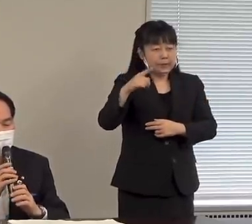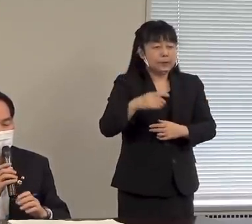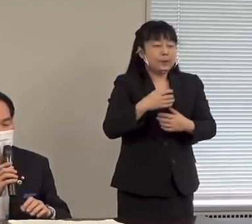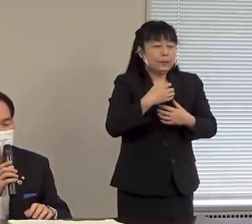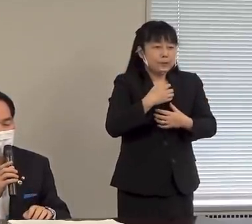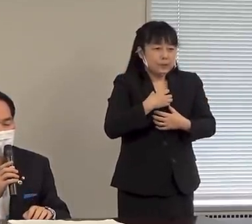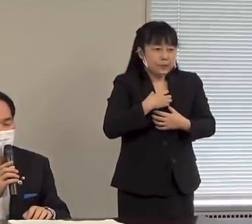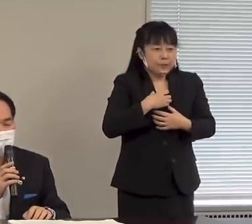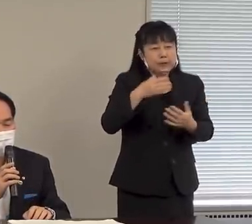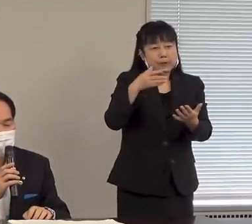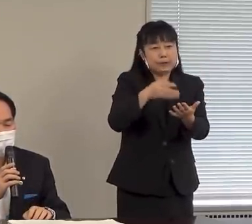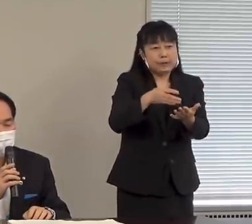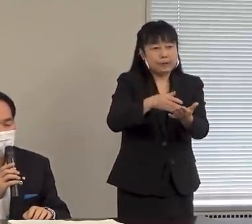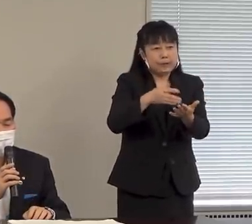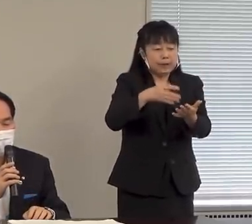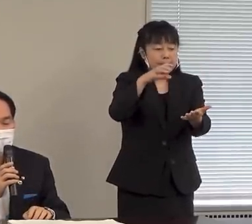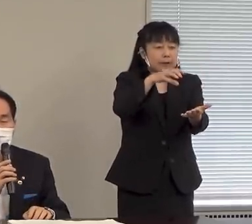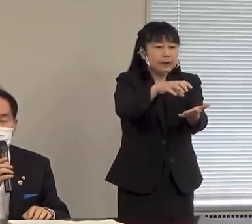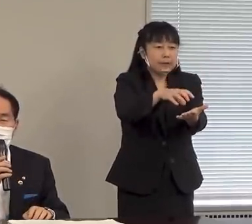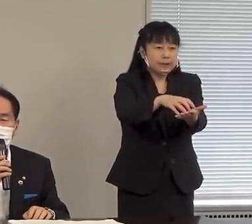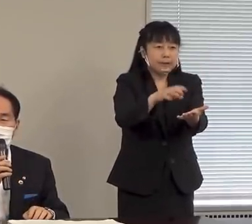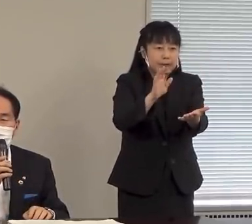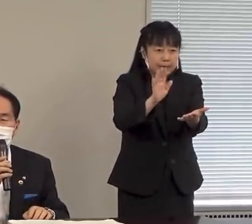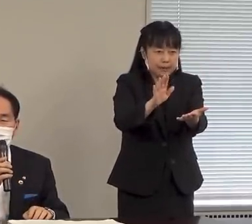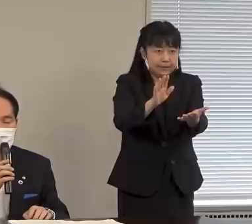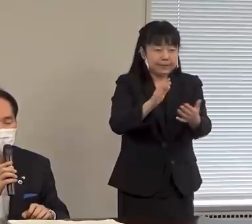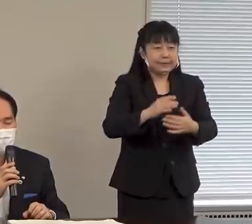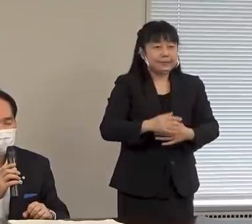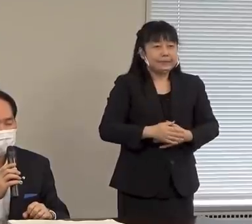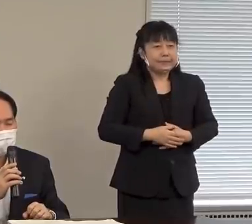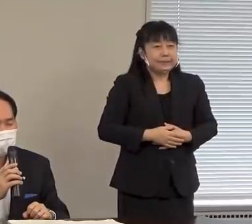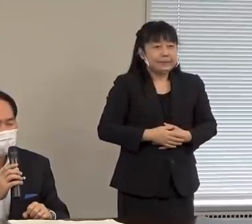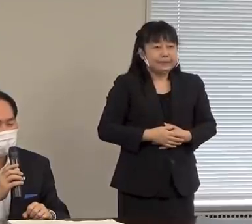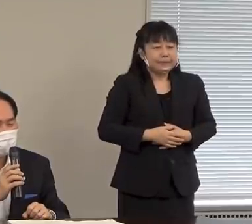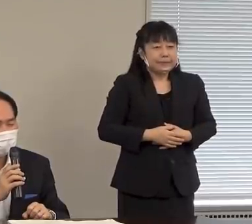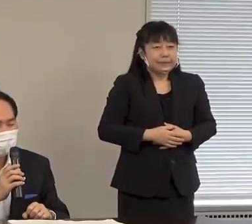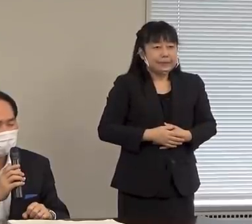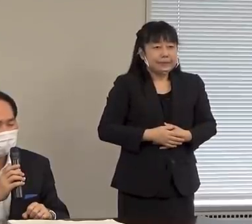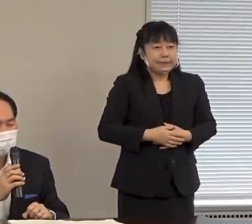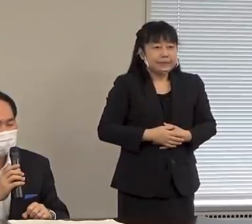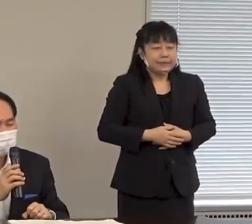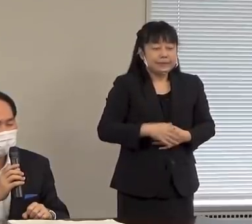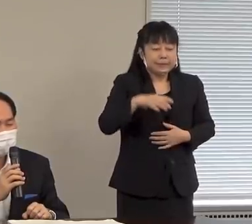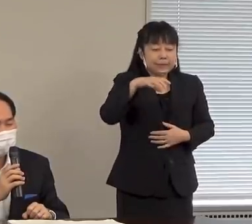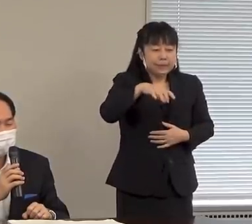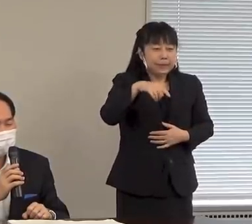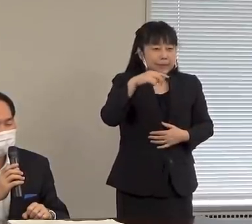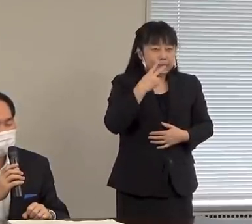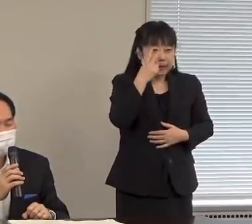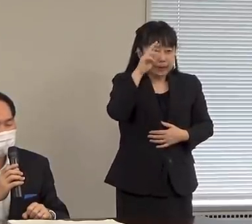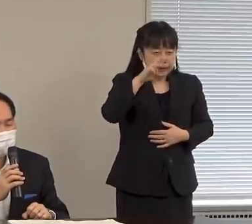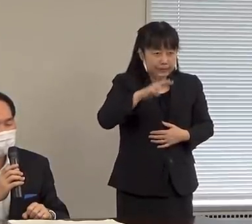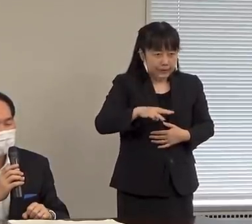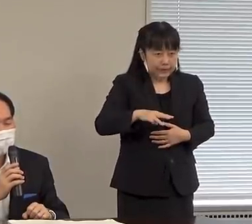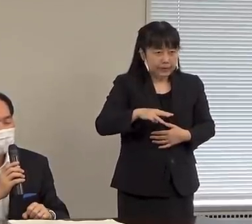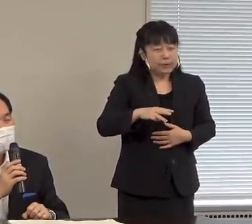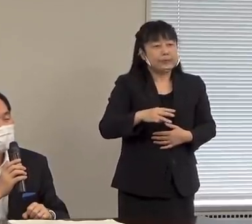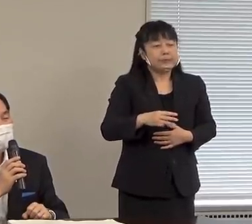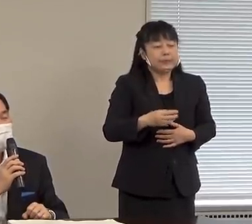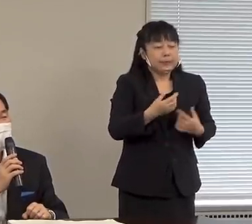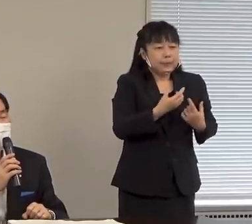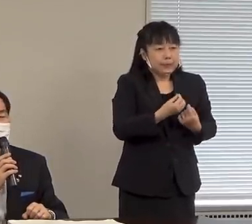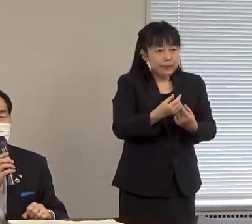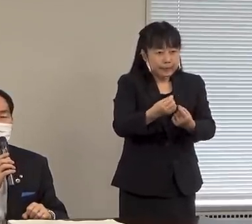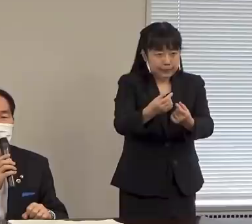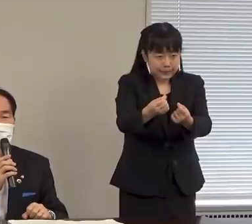が示されておりますことから、香川県におきましても、この事務連絡に沿って、